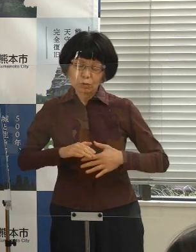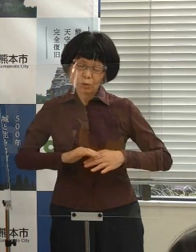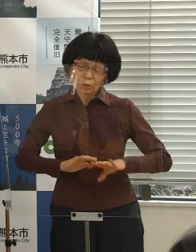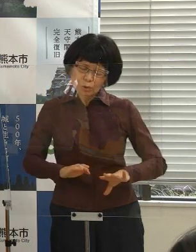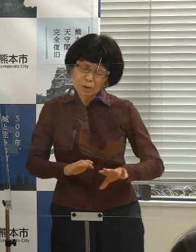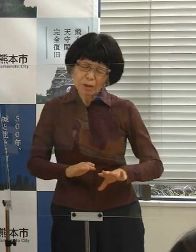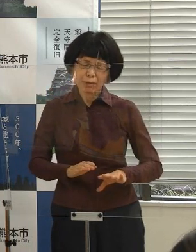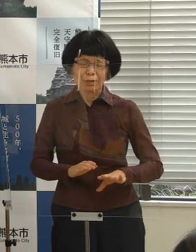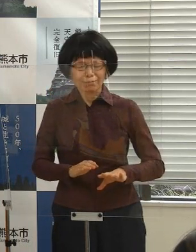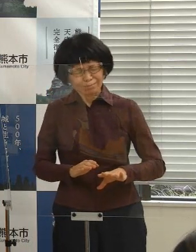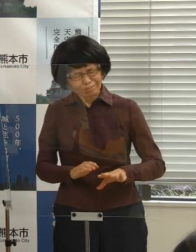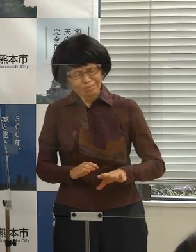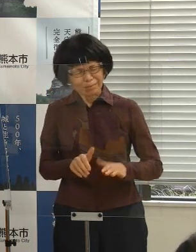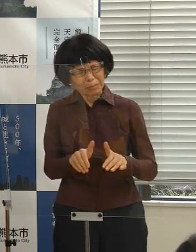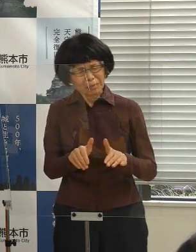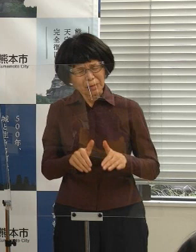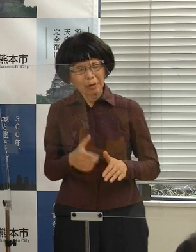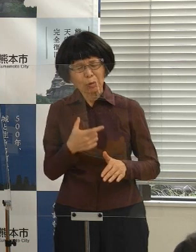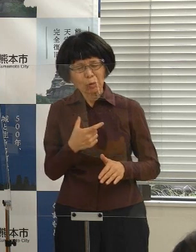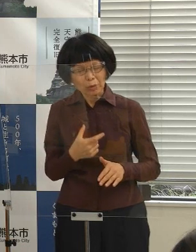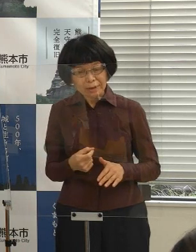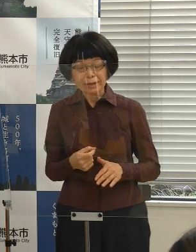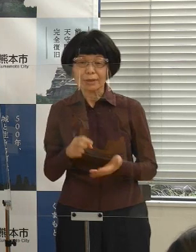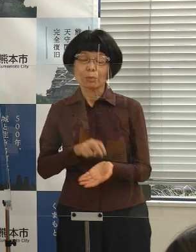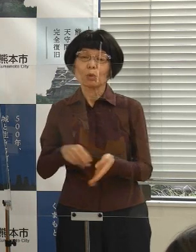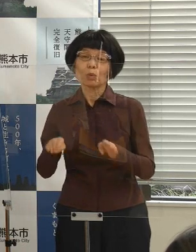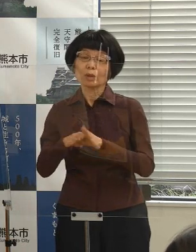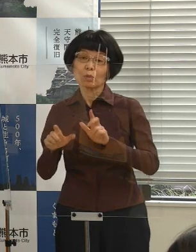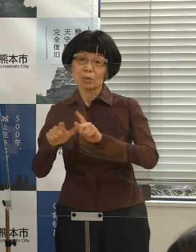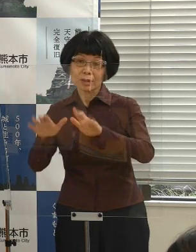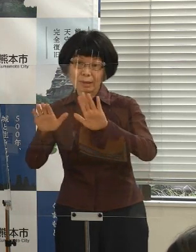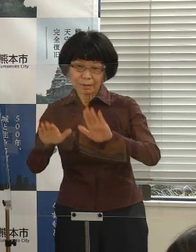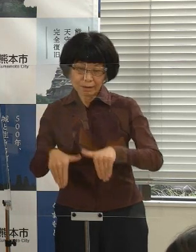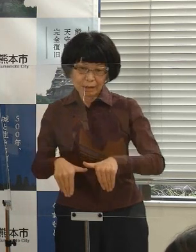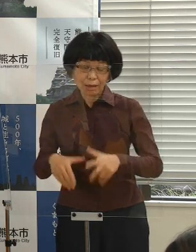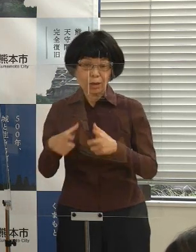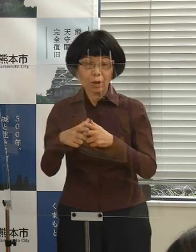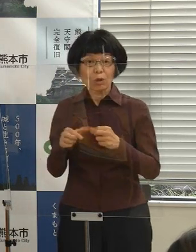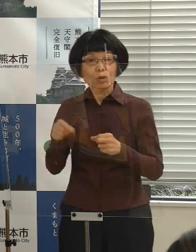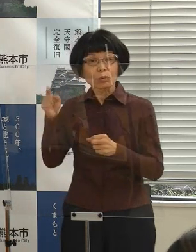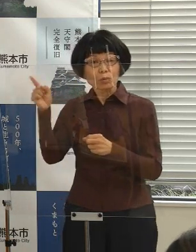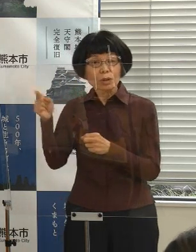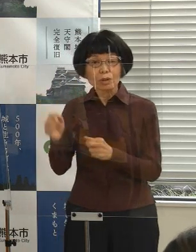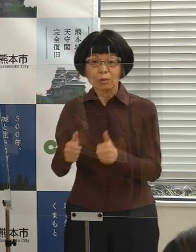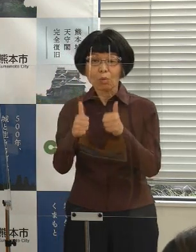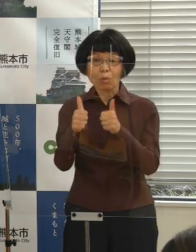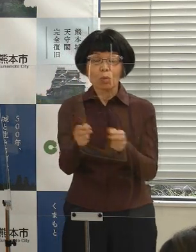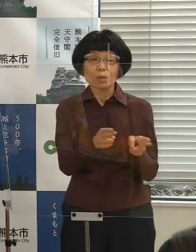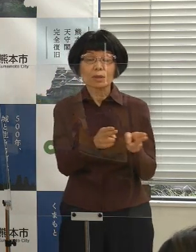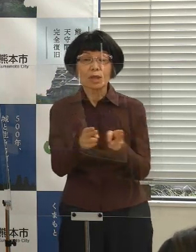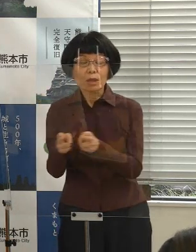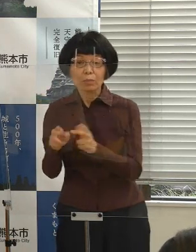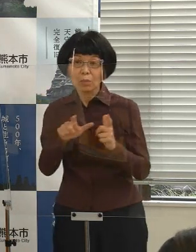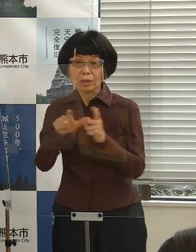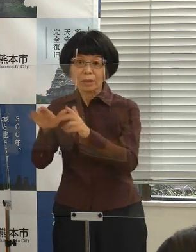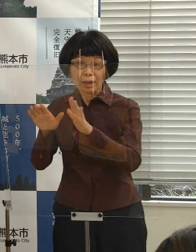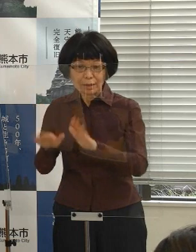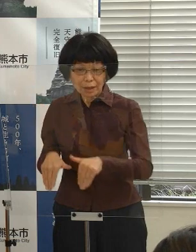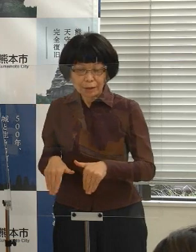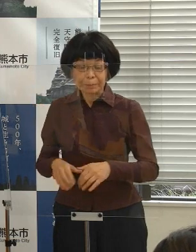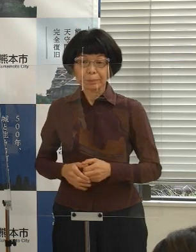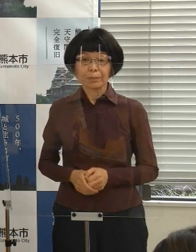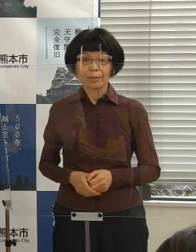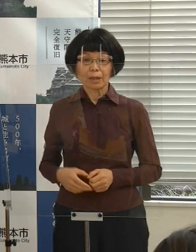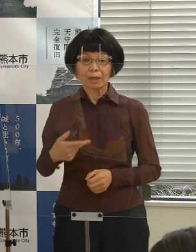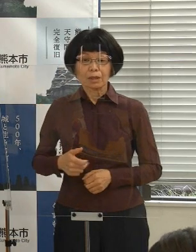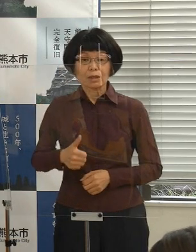しいという話を病院側にも伝えてらして、国への法整備も要請してきました。現在の市長として内密出産に対